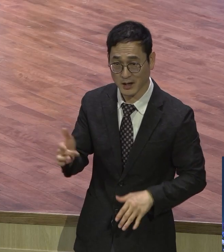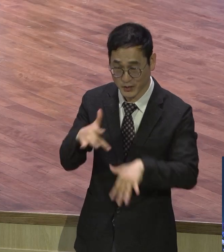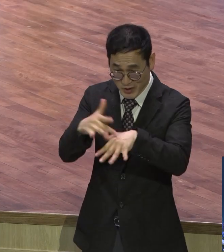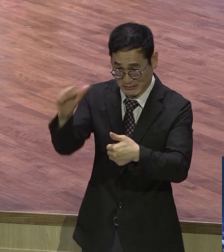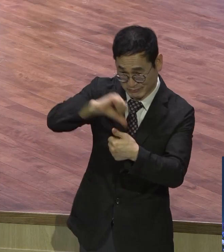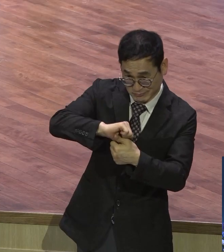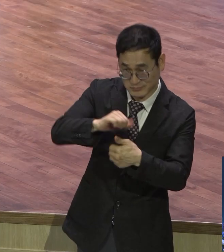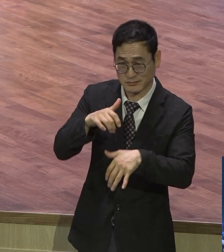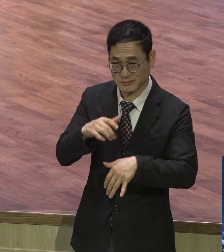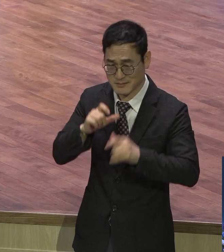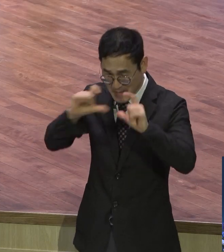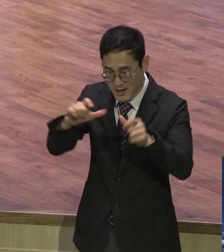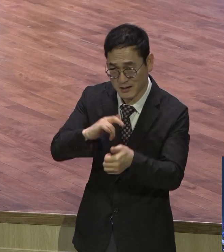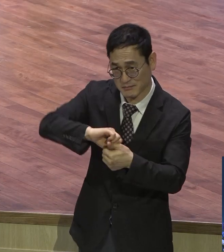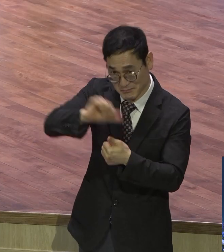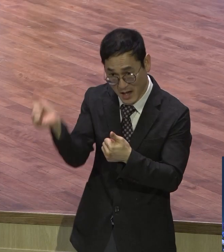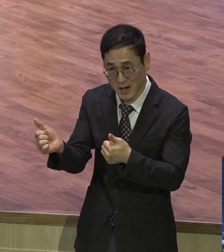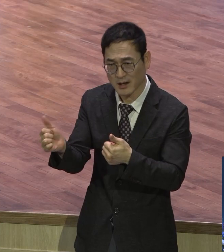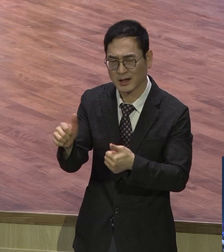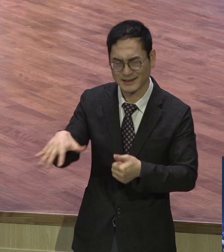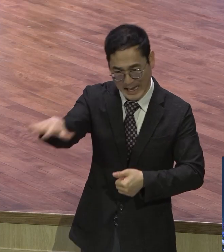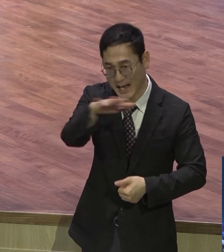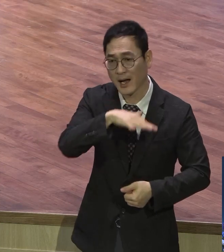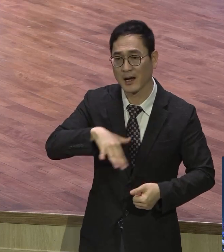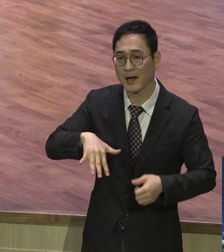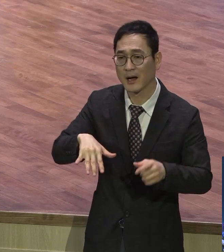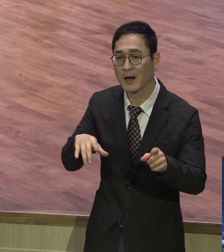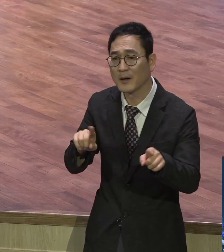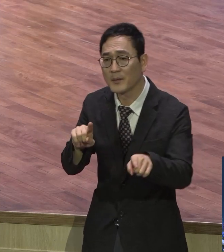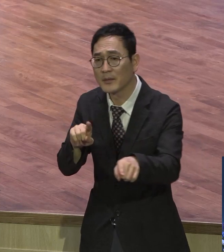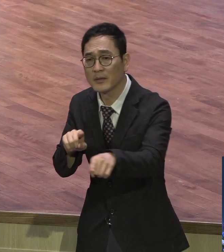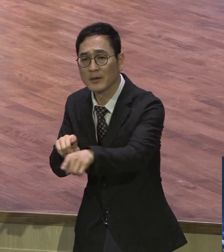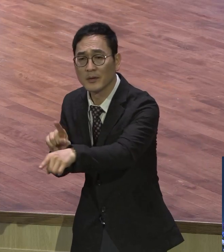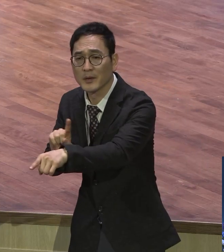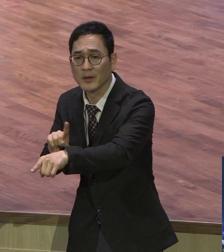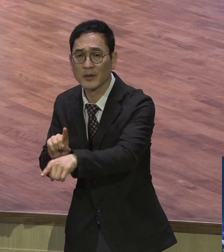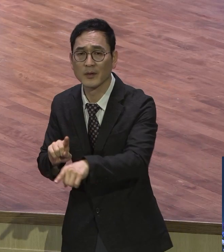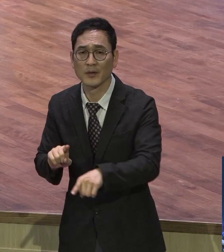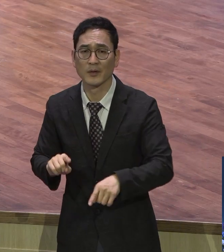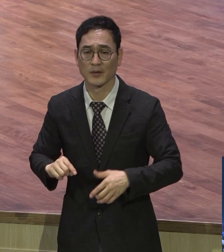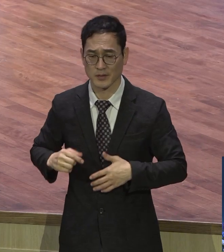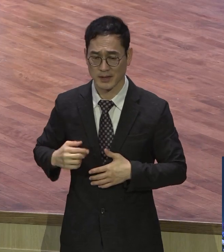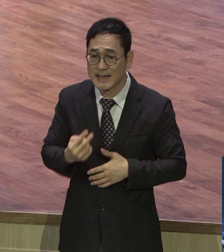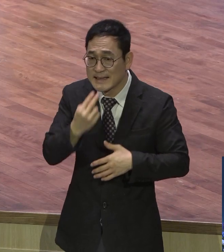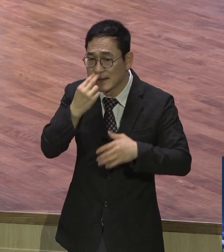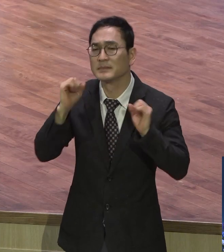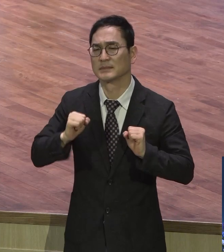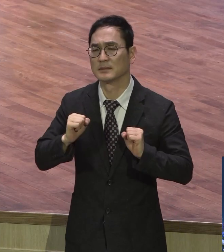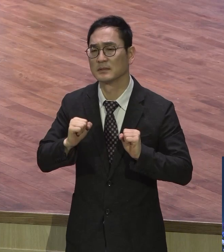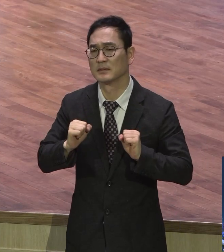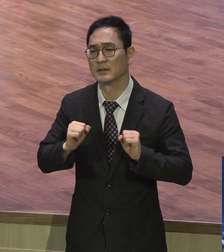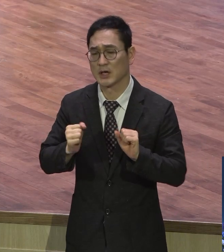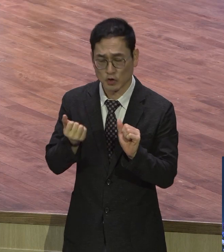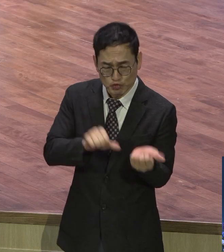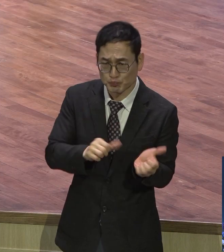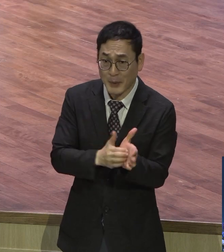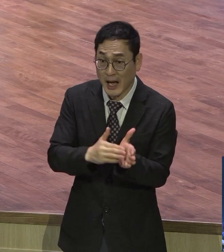치유했는데 그런데 이들의 상태는 뭐냐. 다 하나같이 육신의 생명은 다 붙어 있었어요.